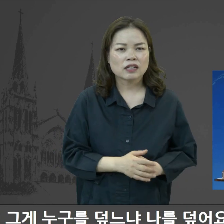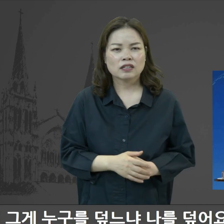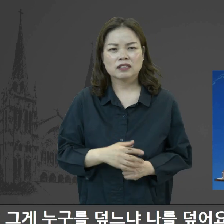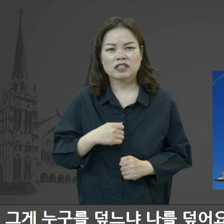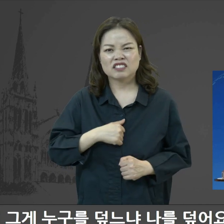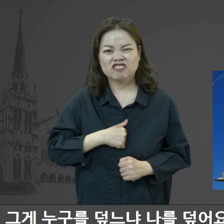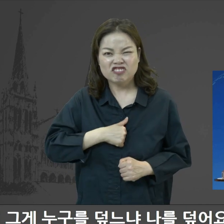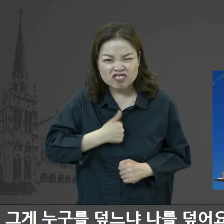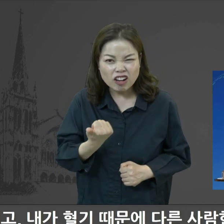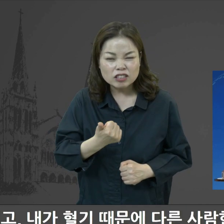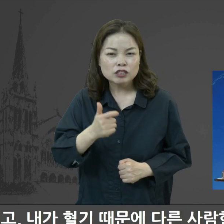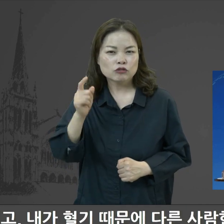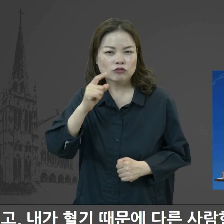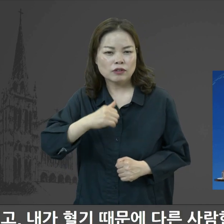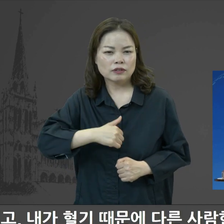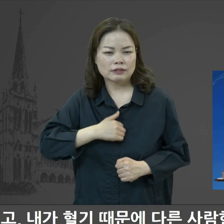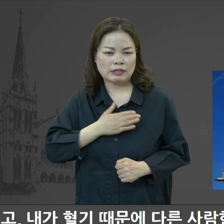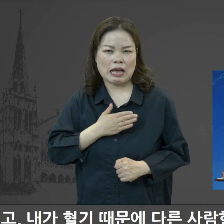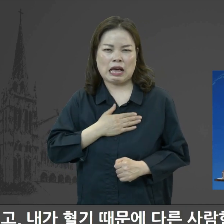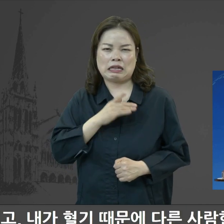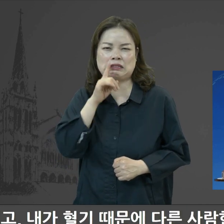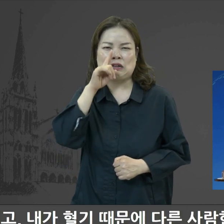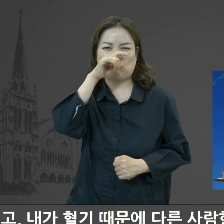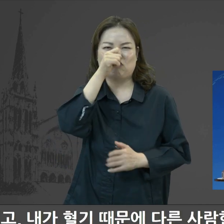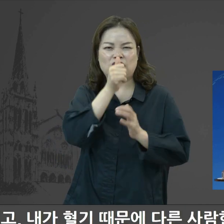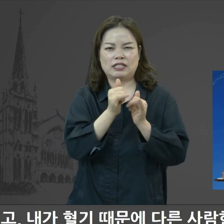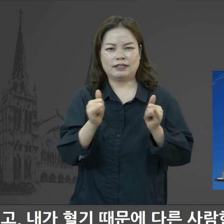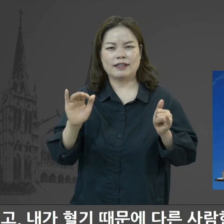그 혈기가 제일 먼저 누구를 더럽히냐? 나를 더럽혀요.